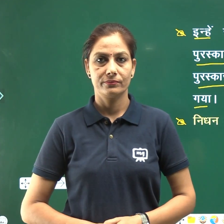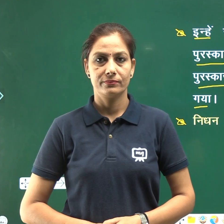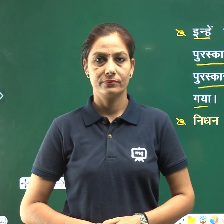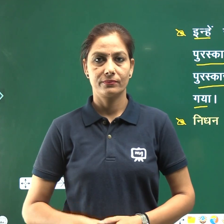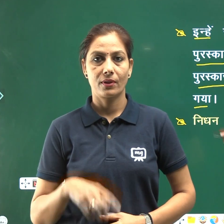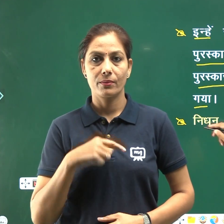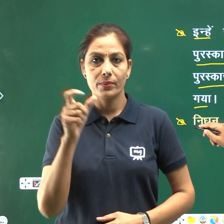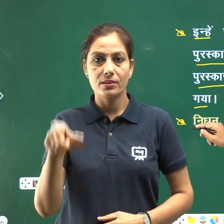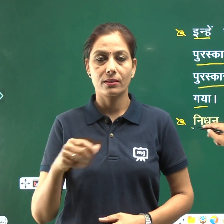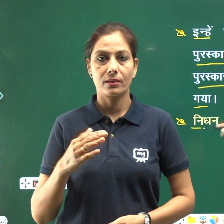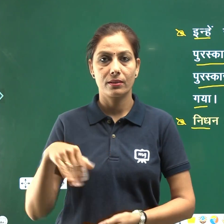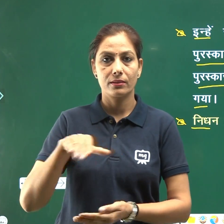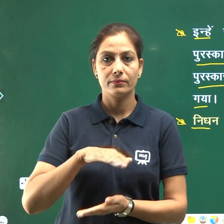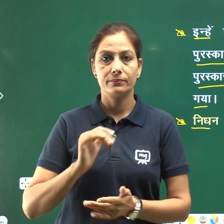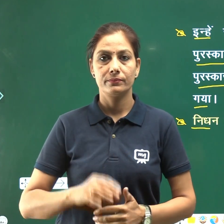इनका निधन